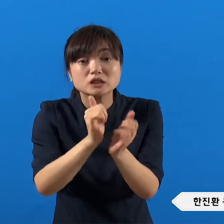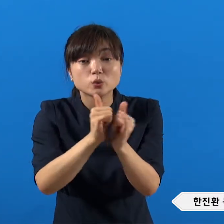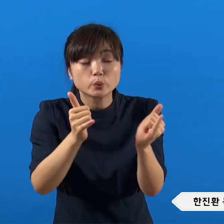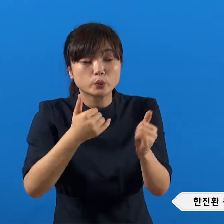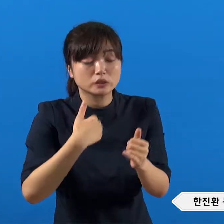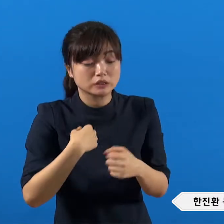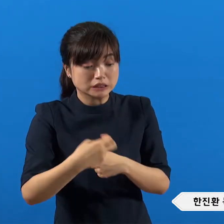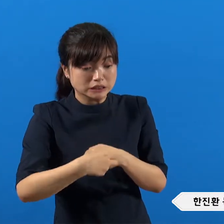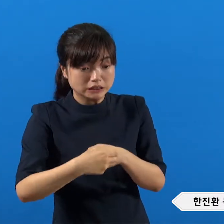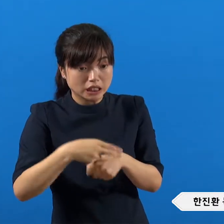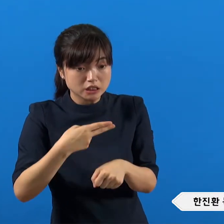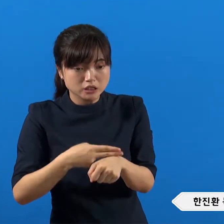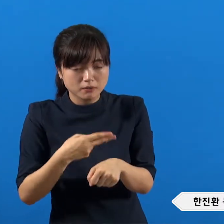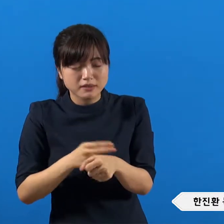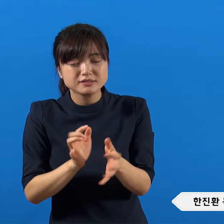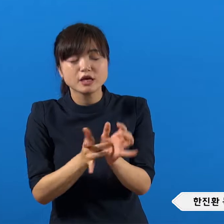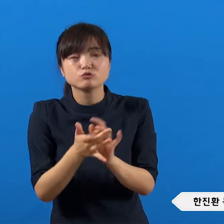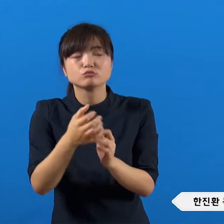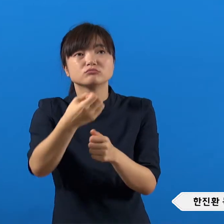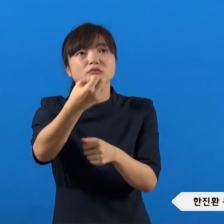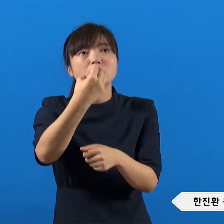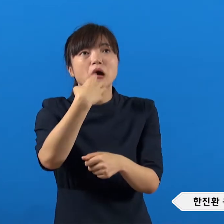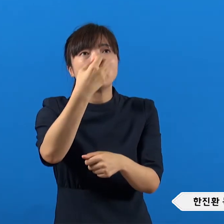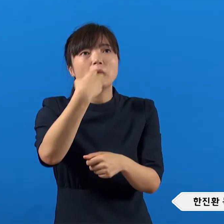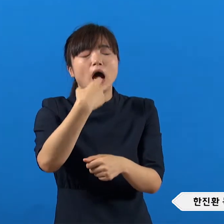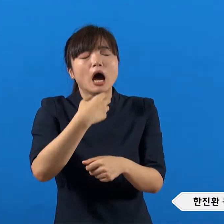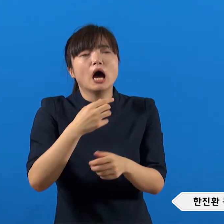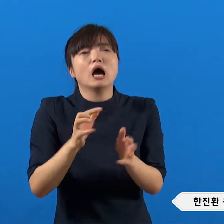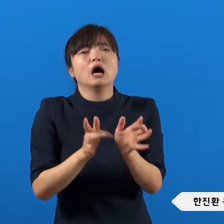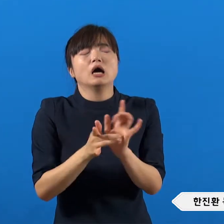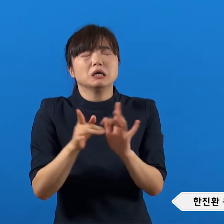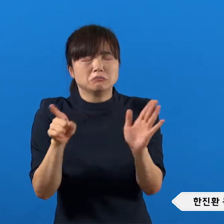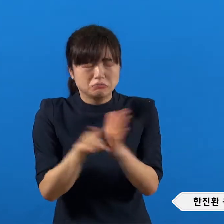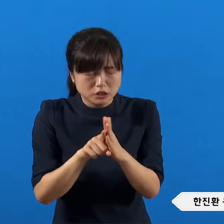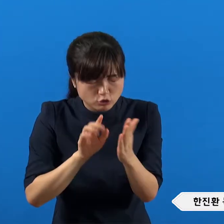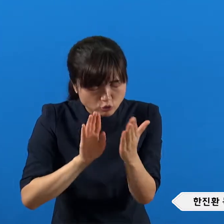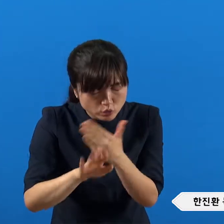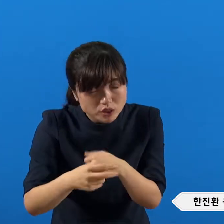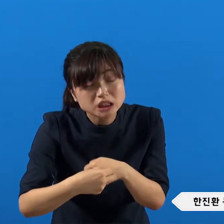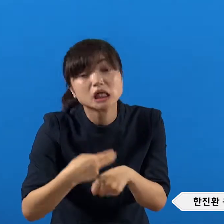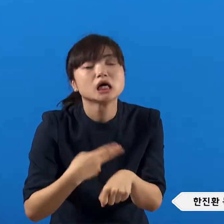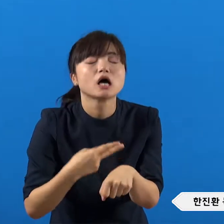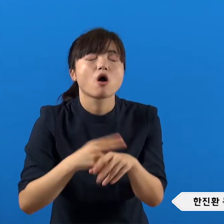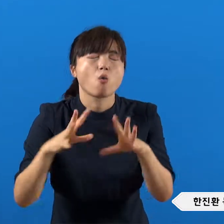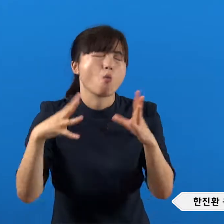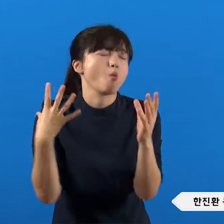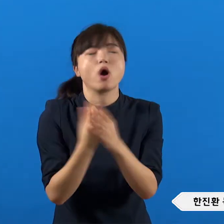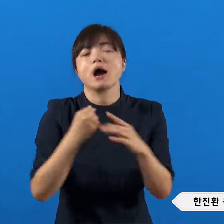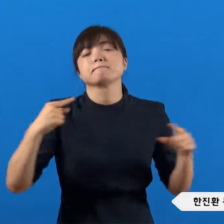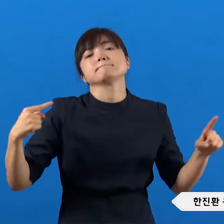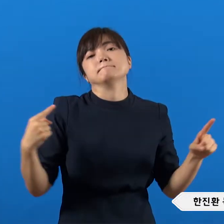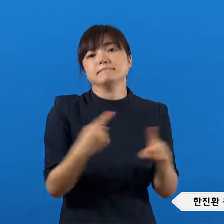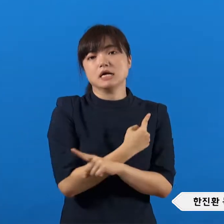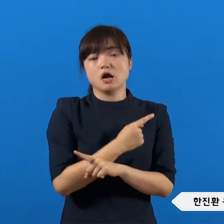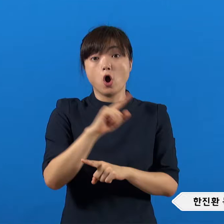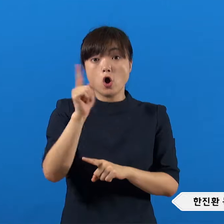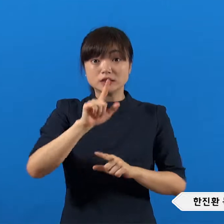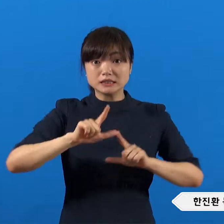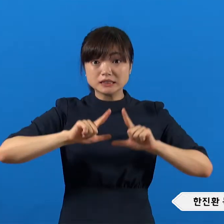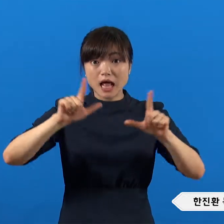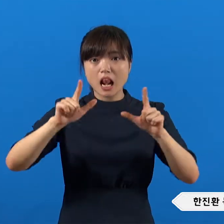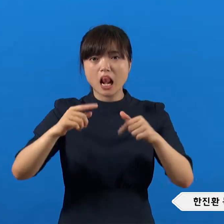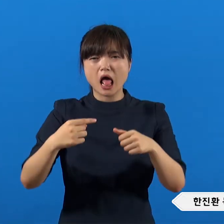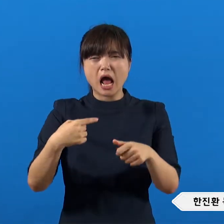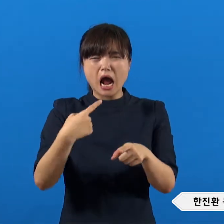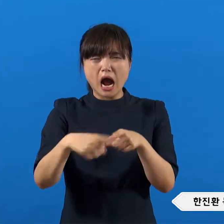그에게 예수님을 전해준 것입니다. 예수 믿고 나서 이 의사가 완전히 변했습니다. 한 번은